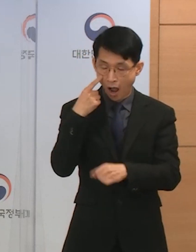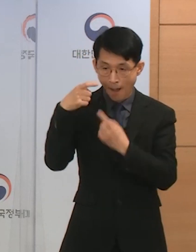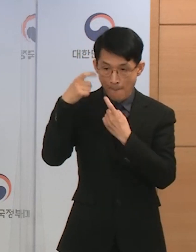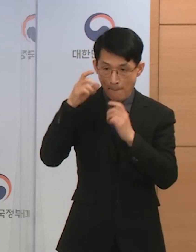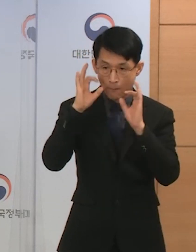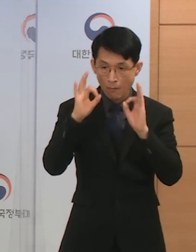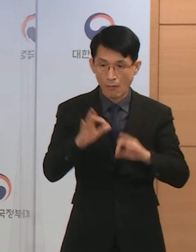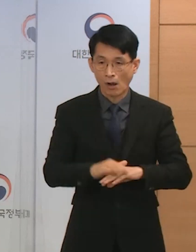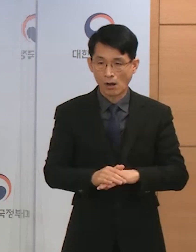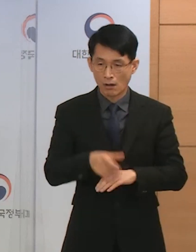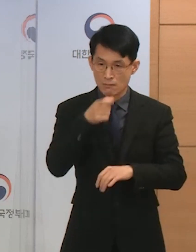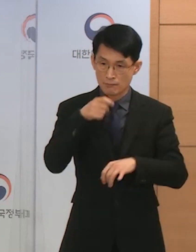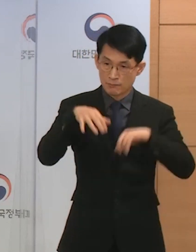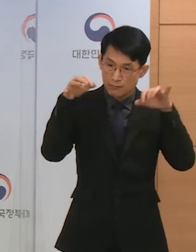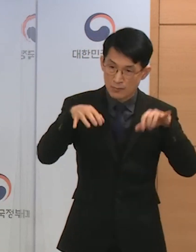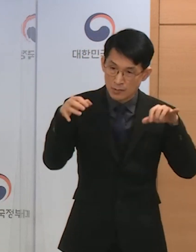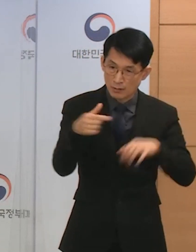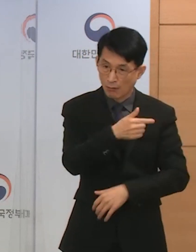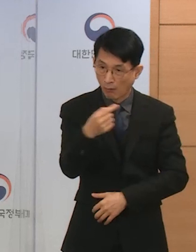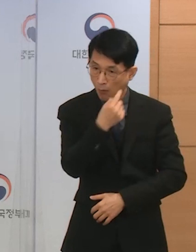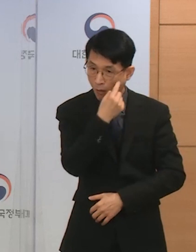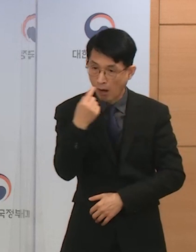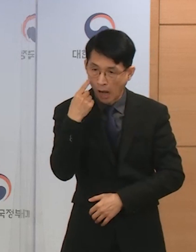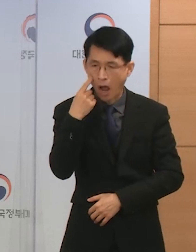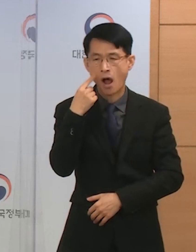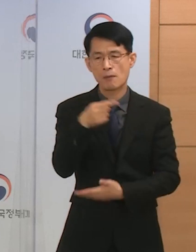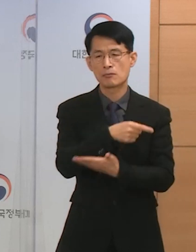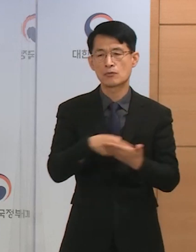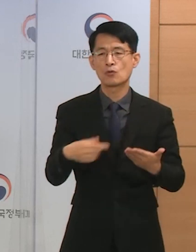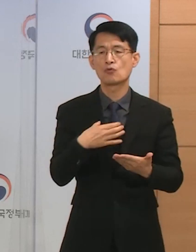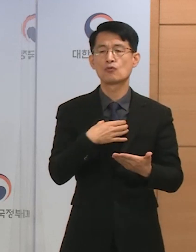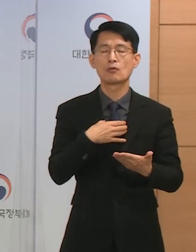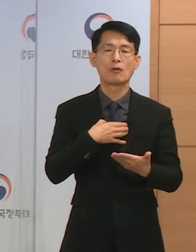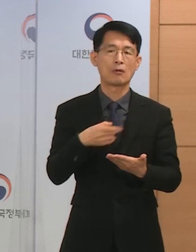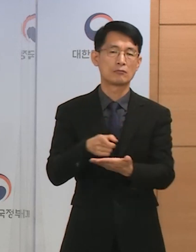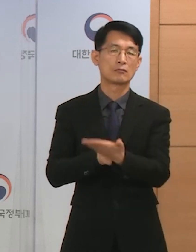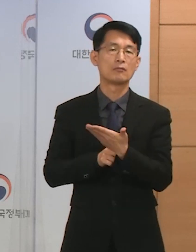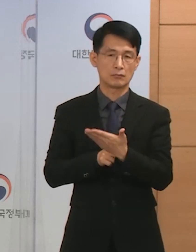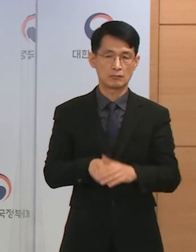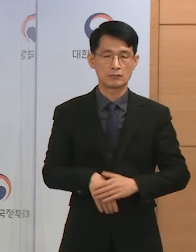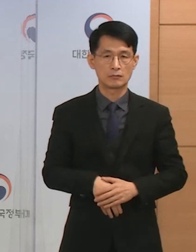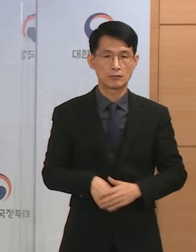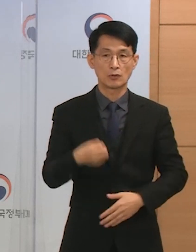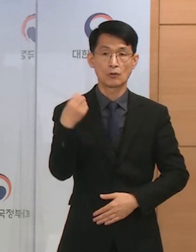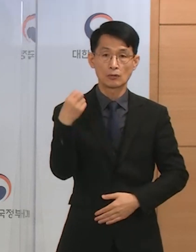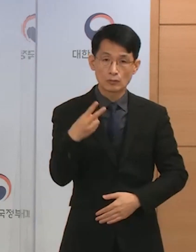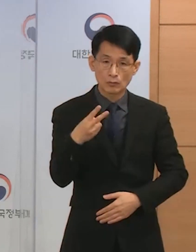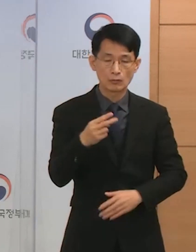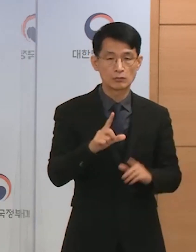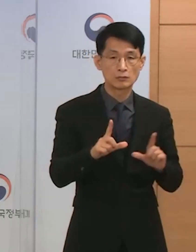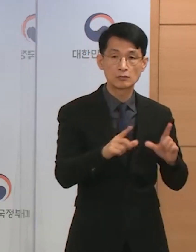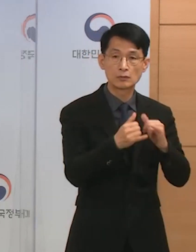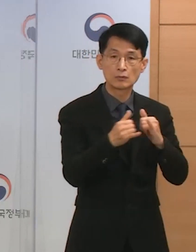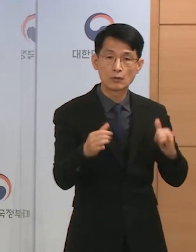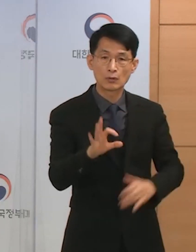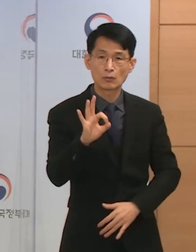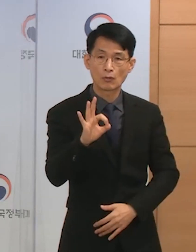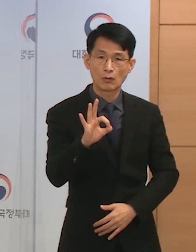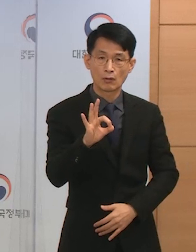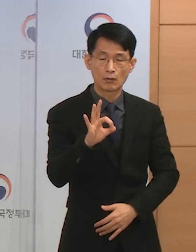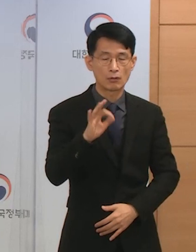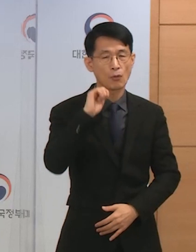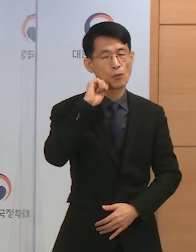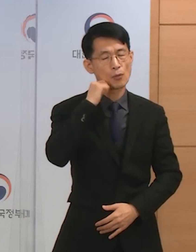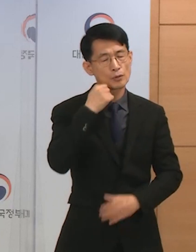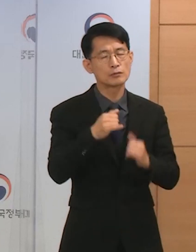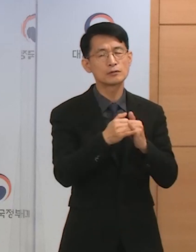기록적인 폭우로 인해서 확인이 되었고, 또 저소득층의 주거 수요도 여전히 상존하고 있는